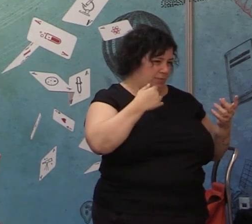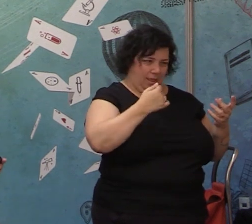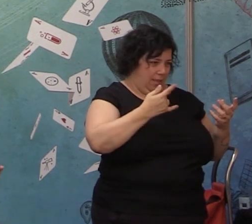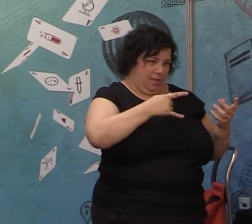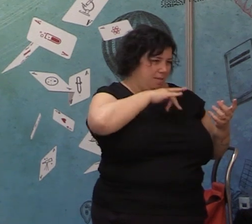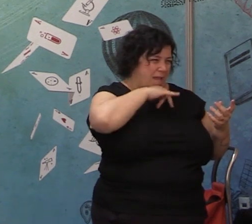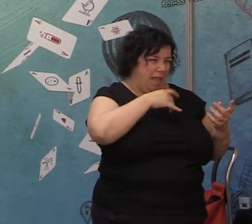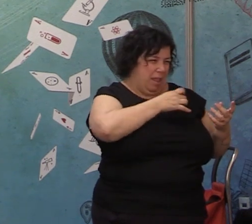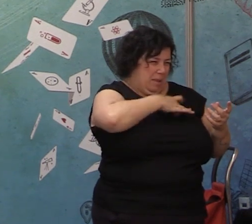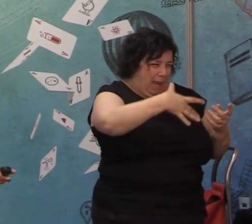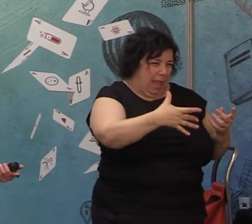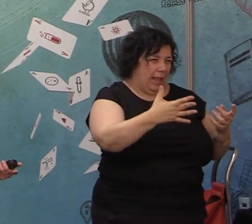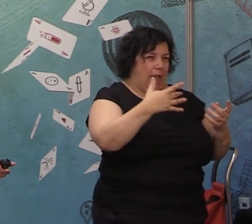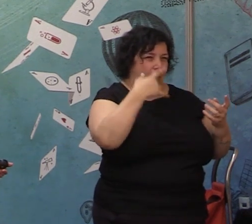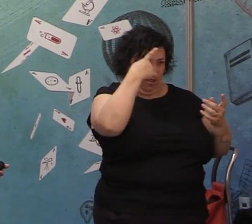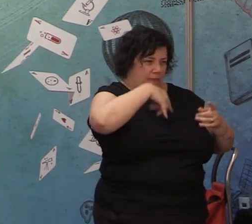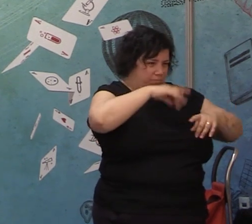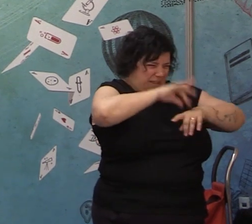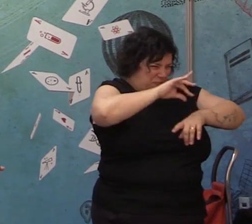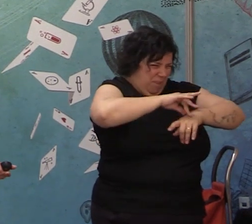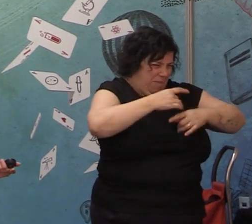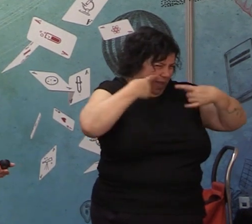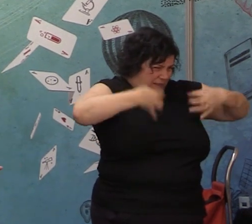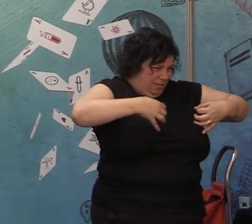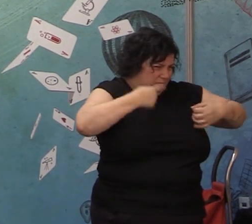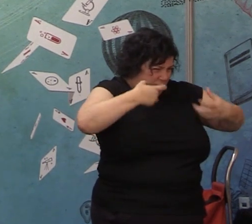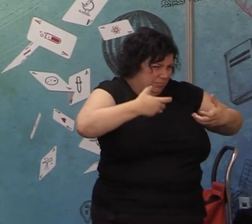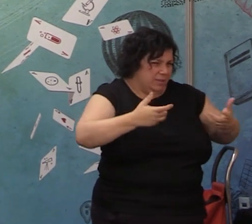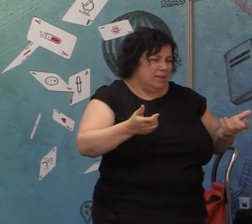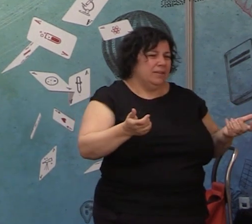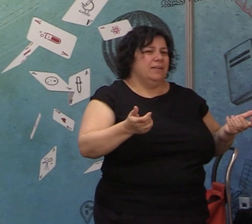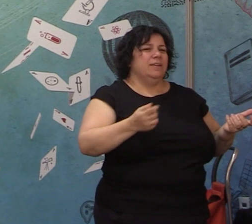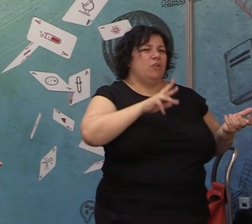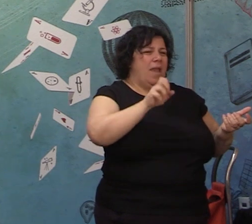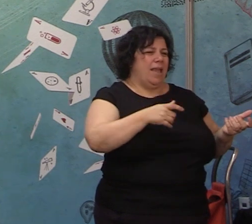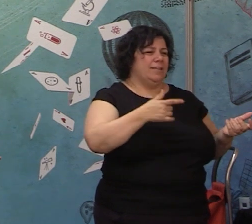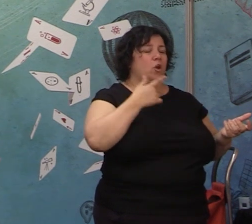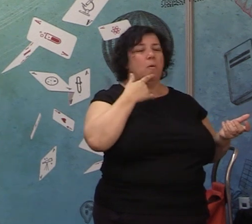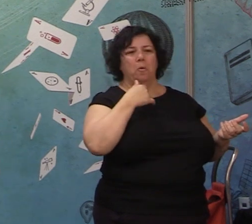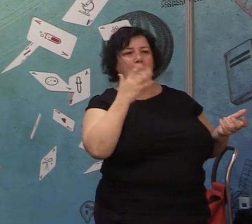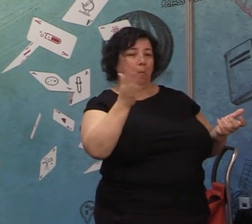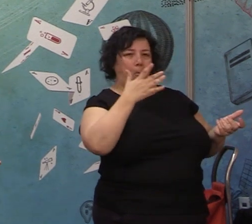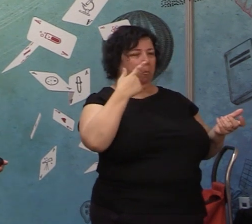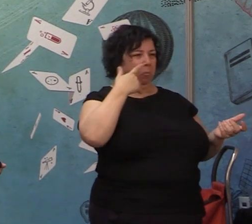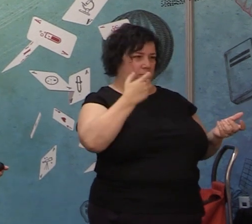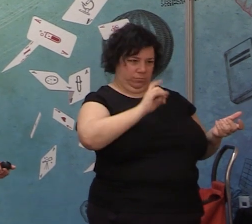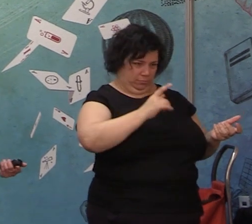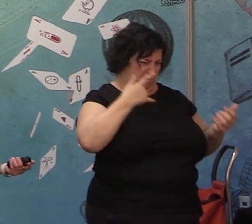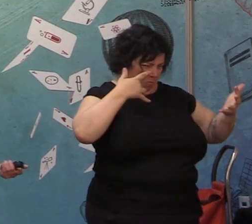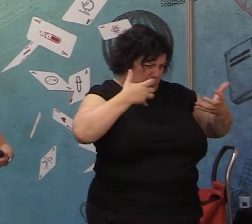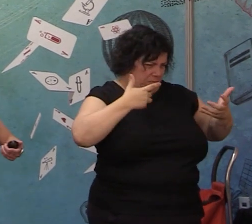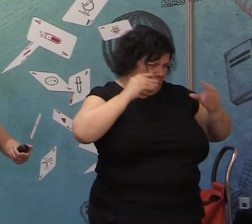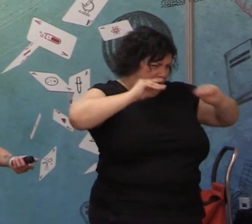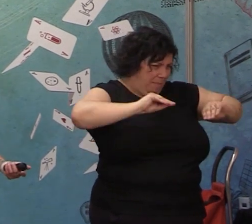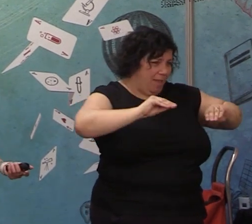cara, blanca, cara de enfermedad, no es una cosa que pase desapercibido. Entonces, para